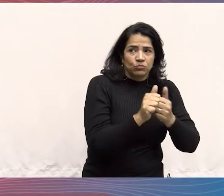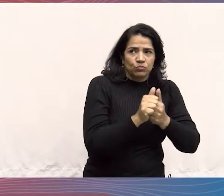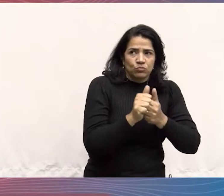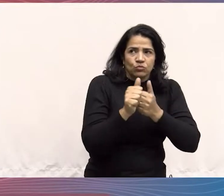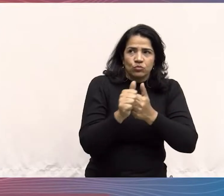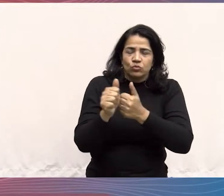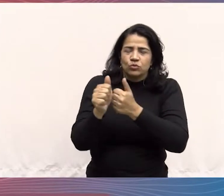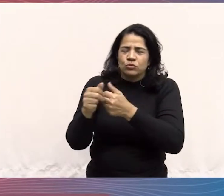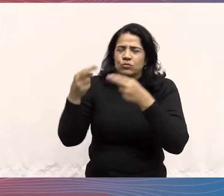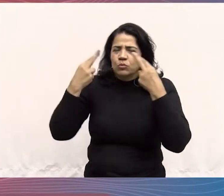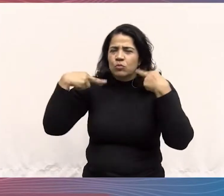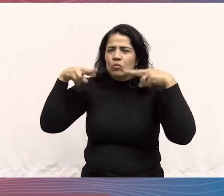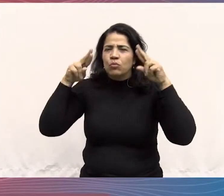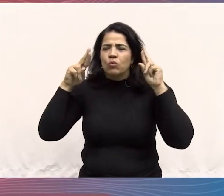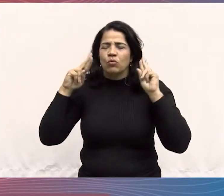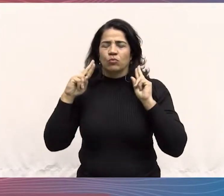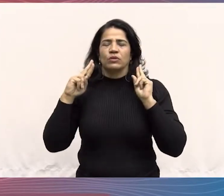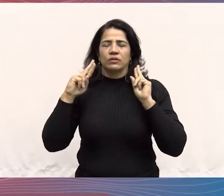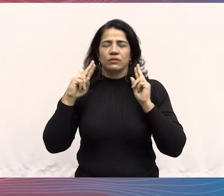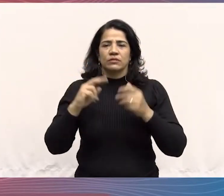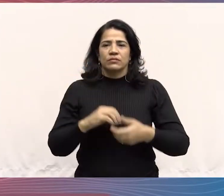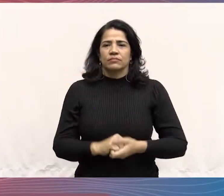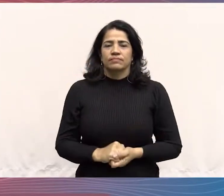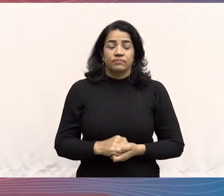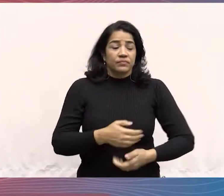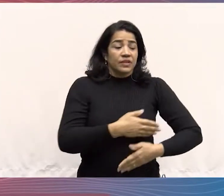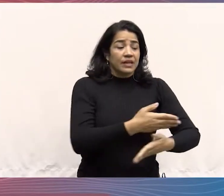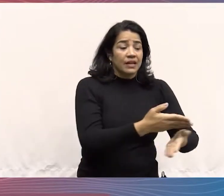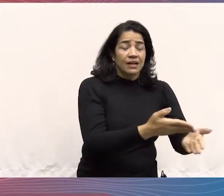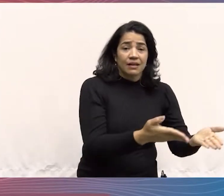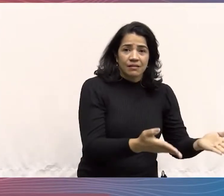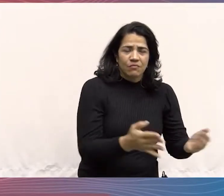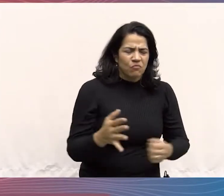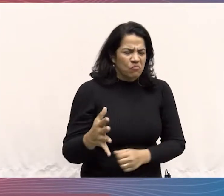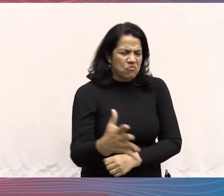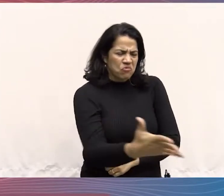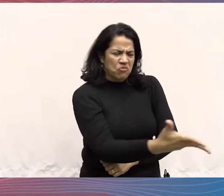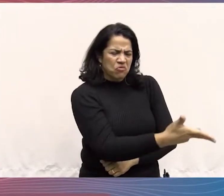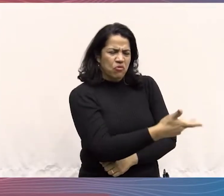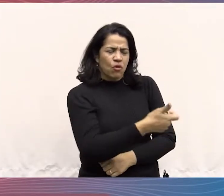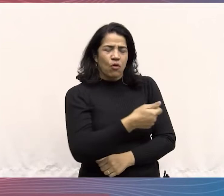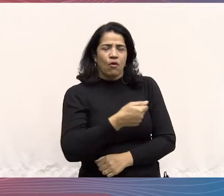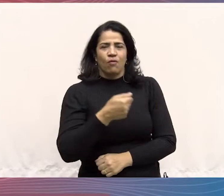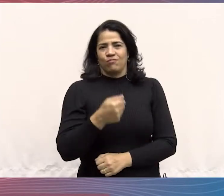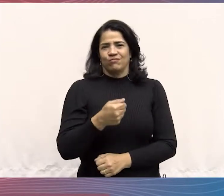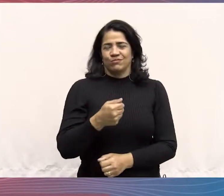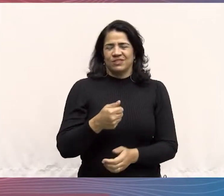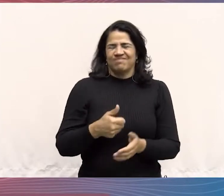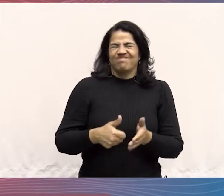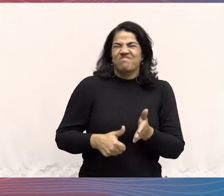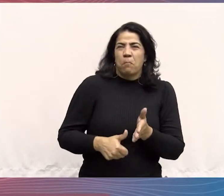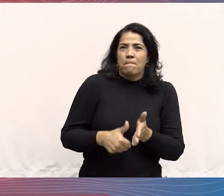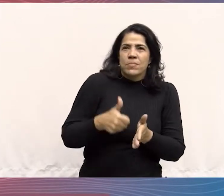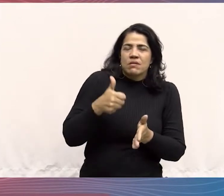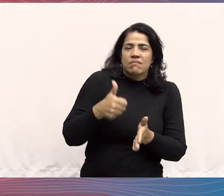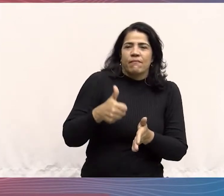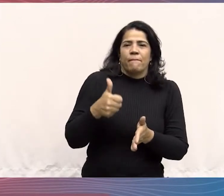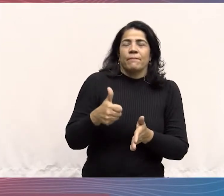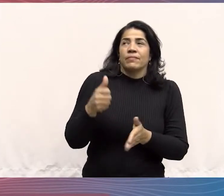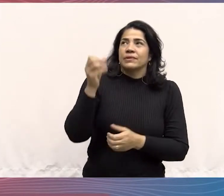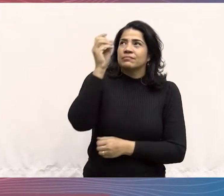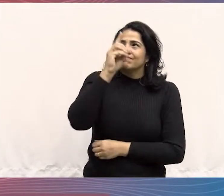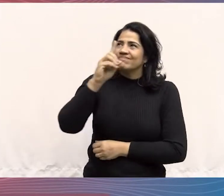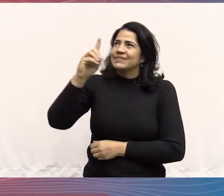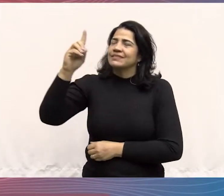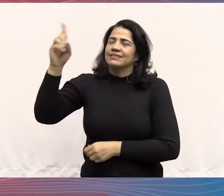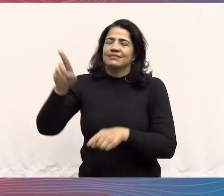quer que vá. São os que foram redimidos dentre os homens primícias para Deus e para o